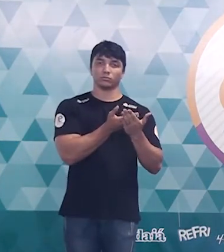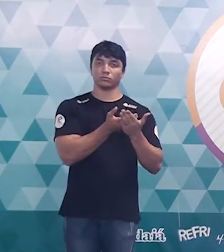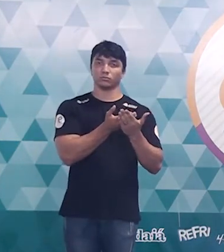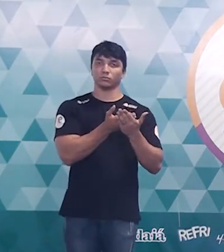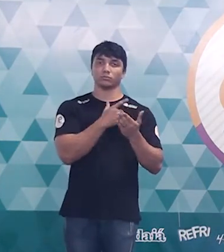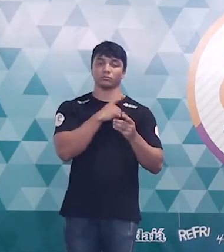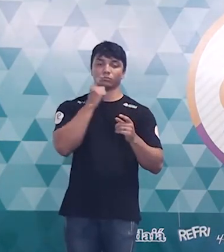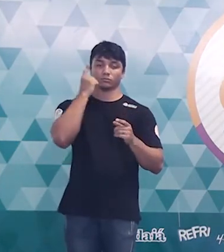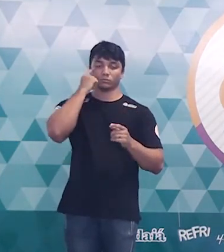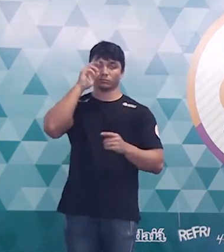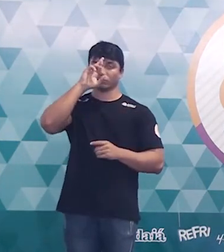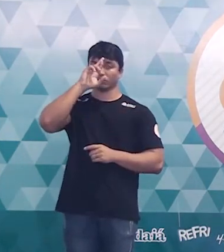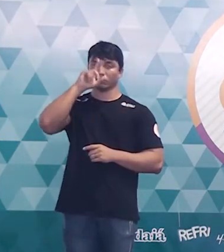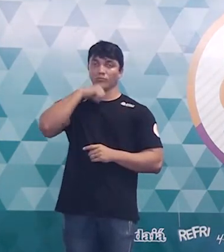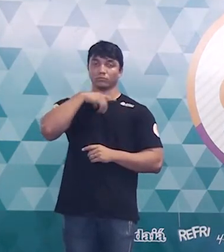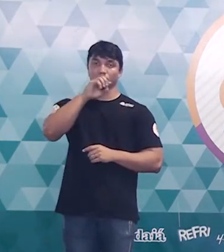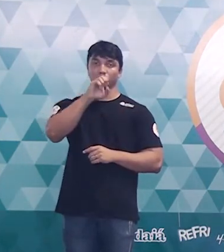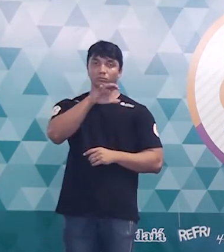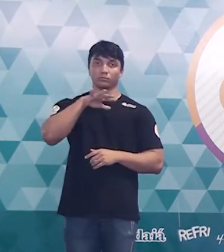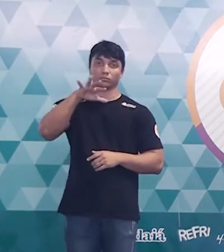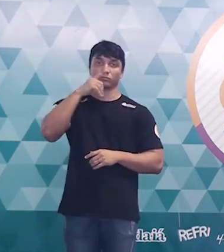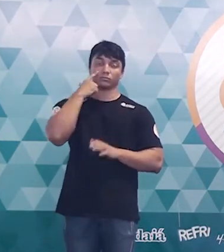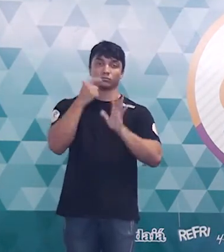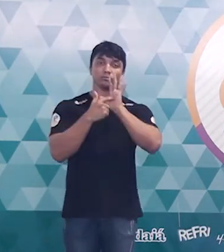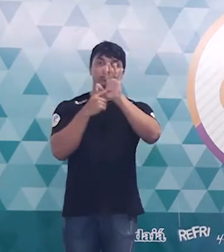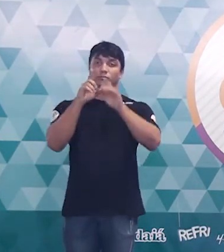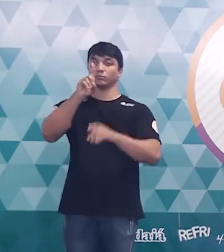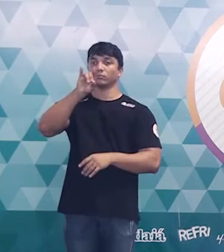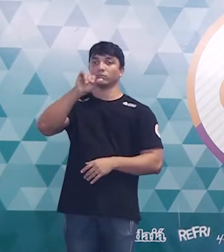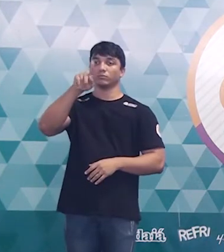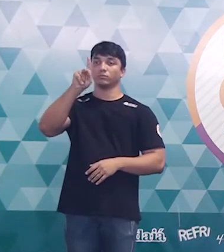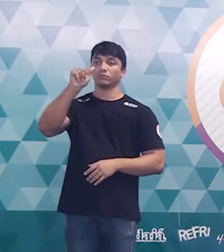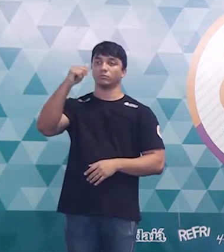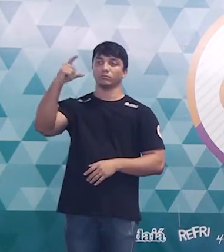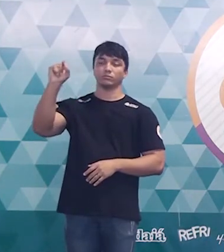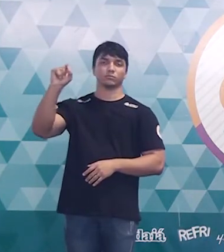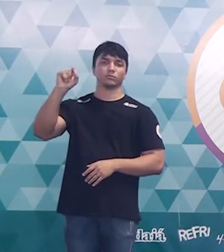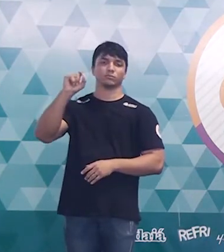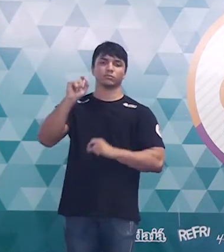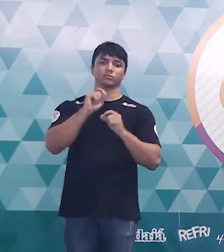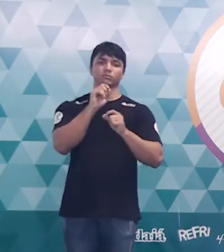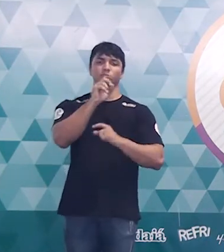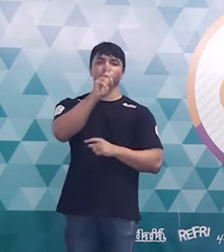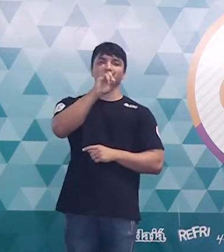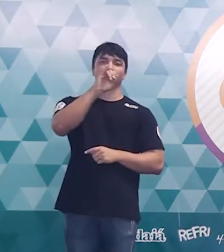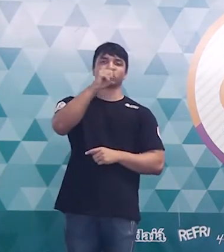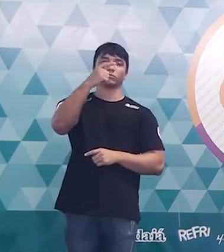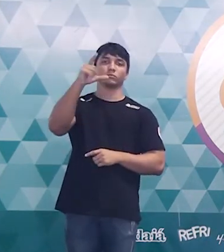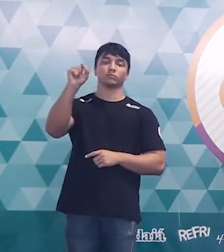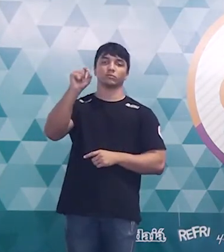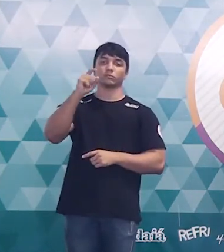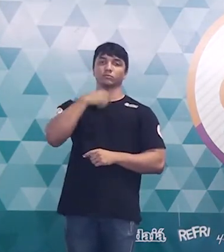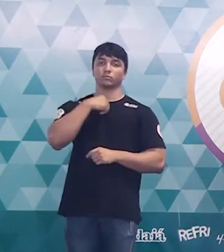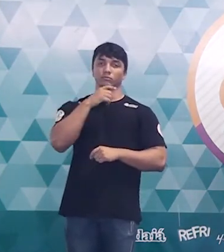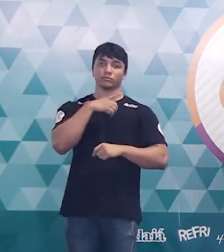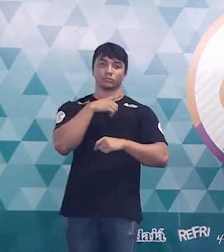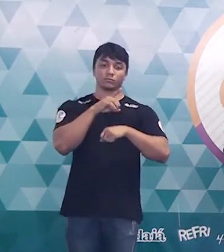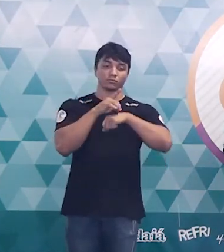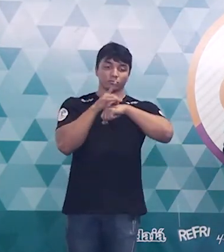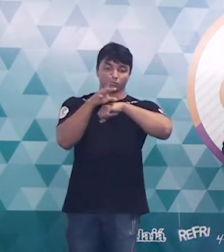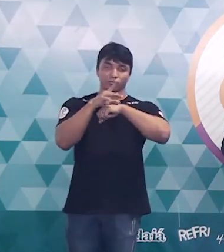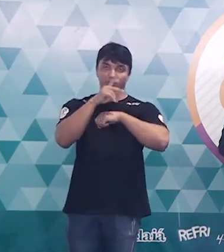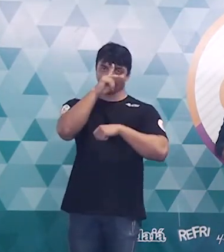o gelo, está girando na sua tela aí o dicão. Cancão, o que é o dicão? É a dica do